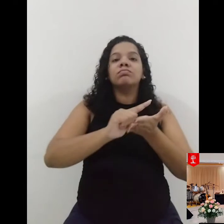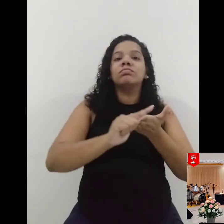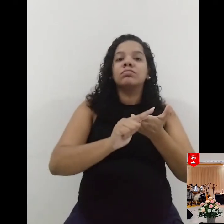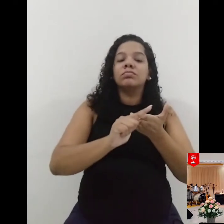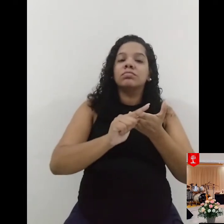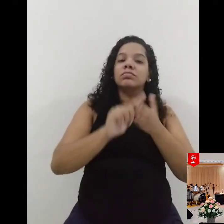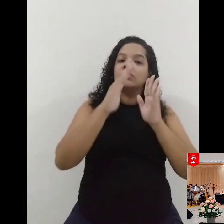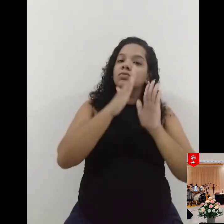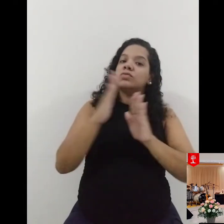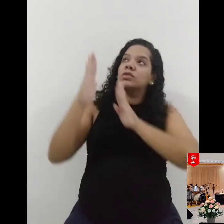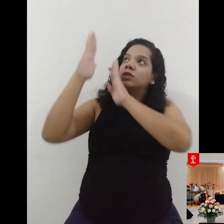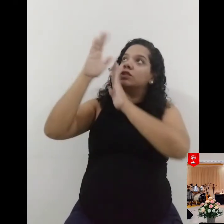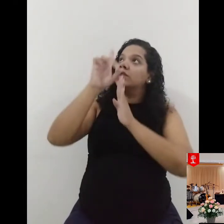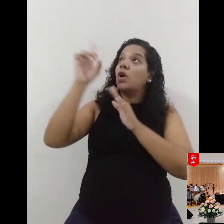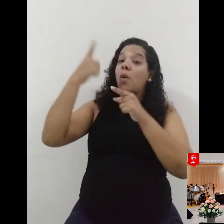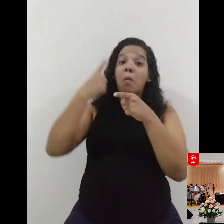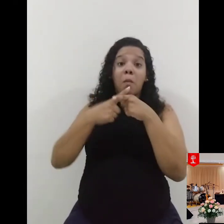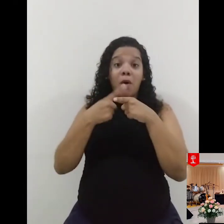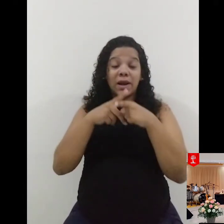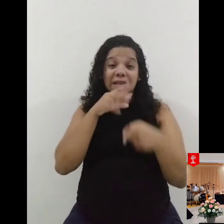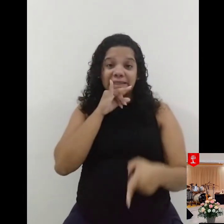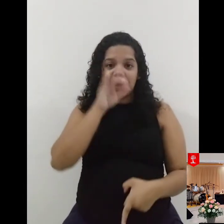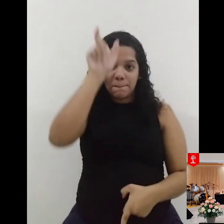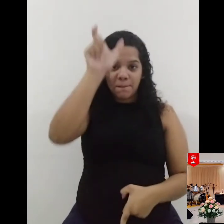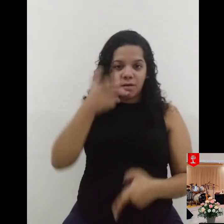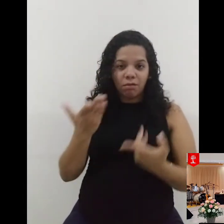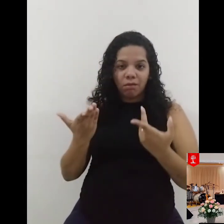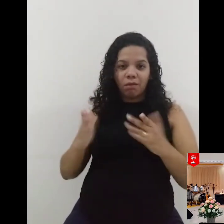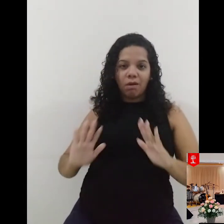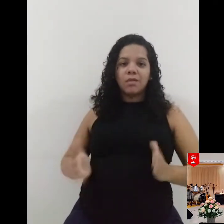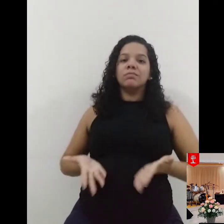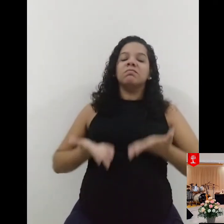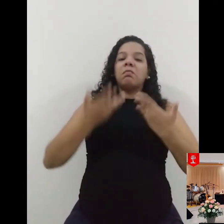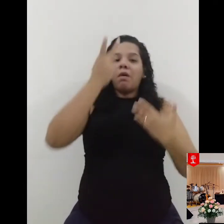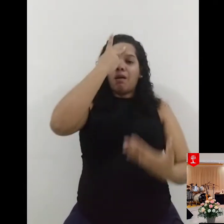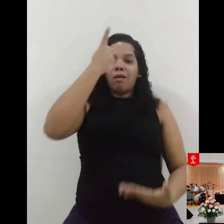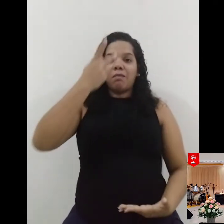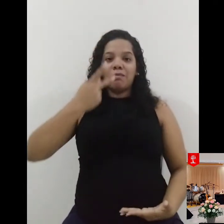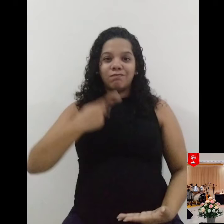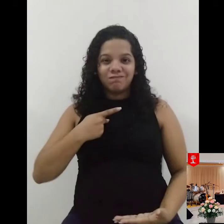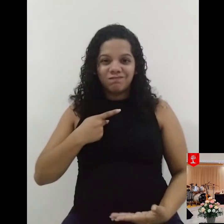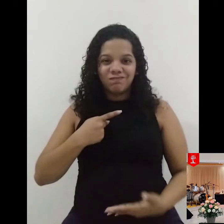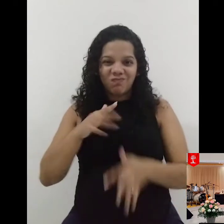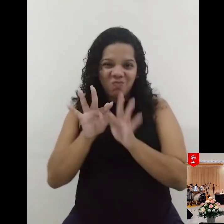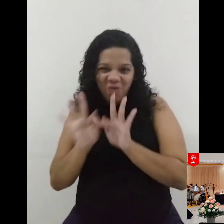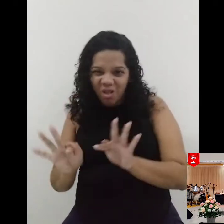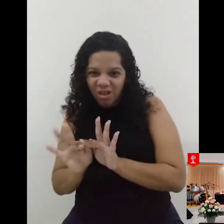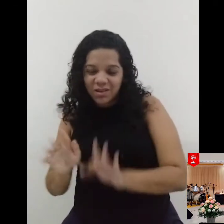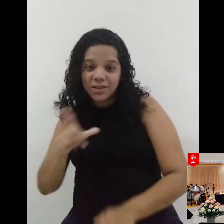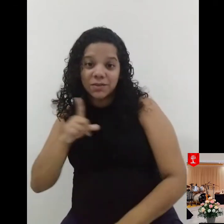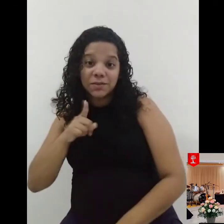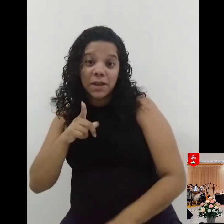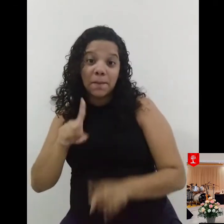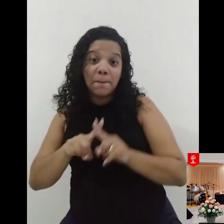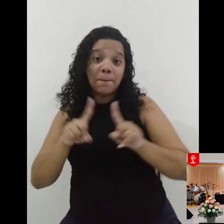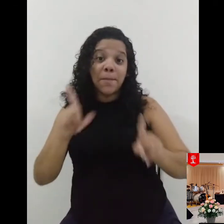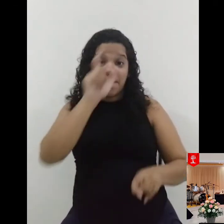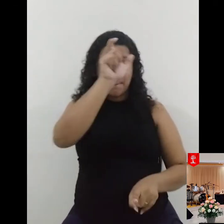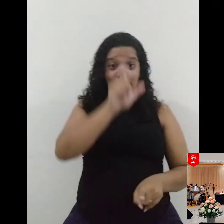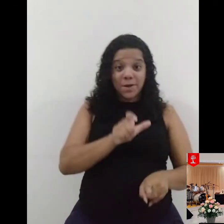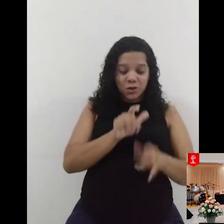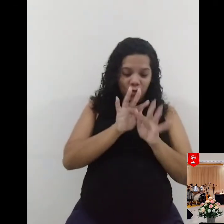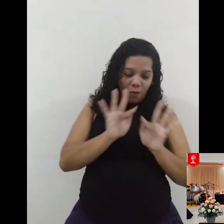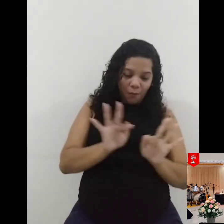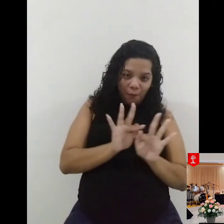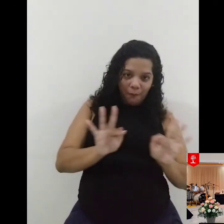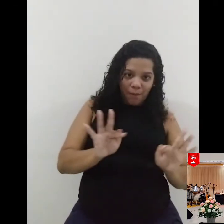Deus por essa oportunidade que estamos diante das Escrituras. Senhor, nós te louvamos